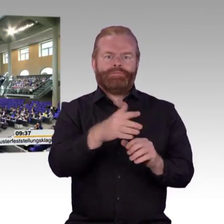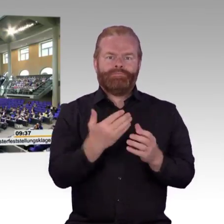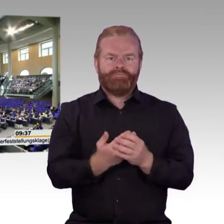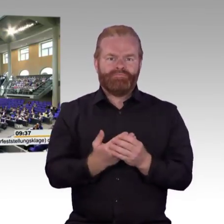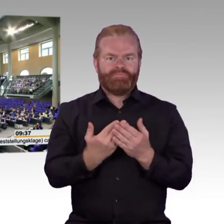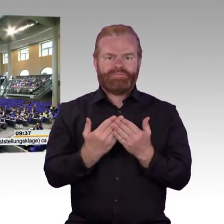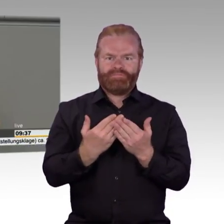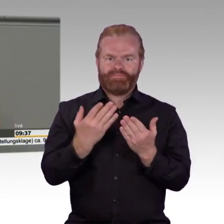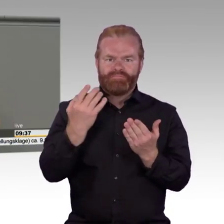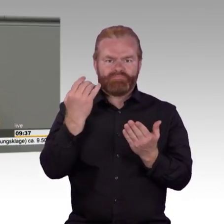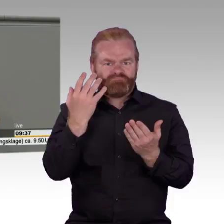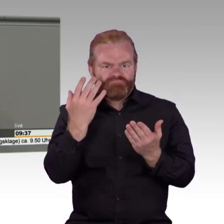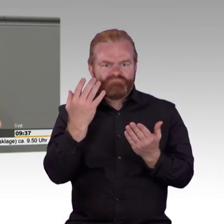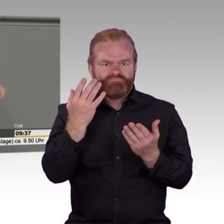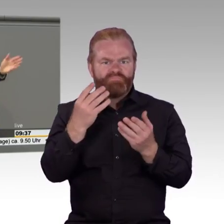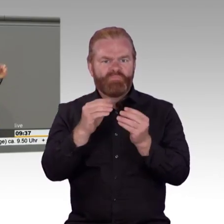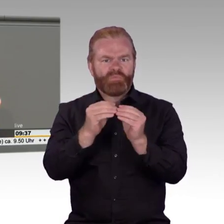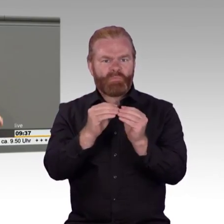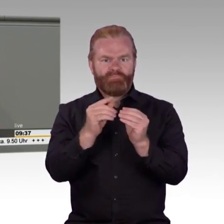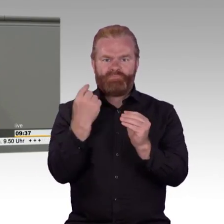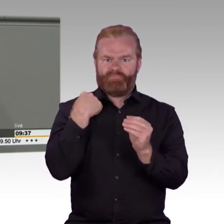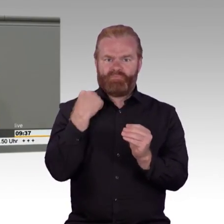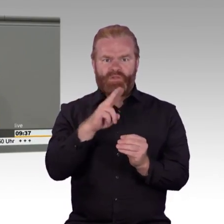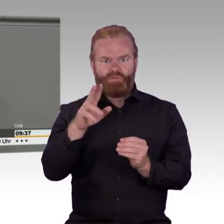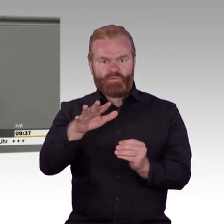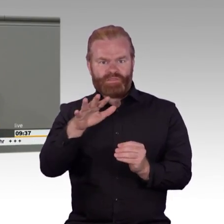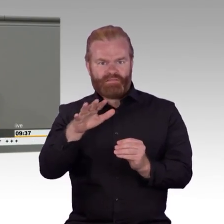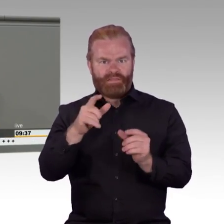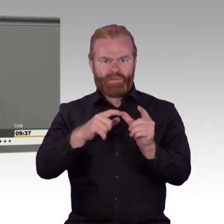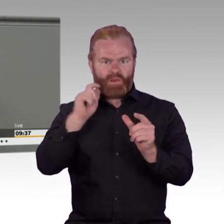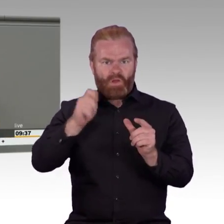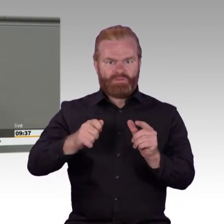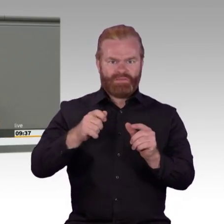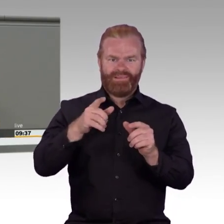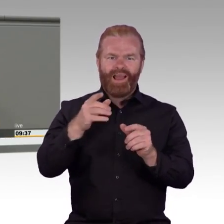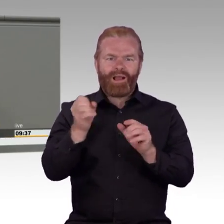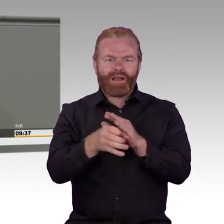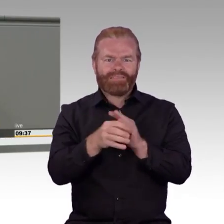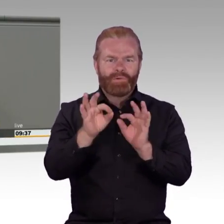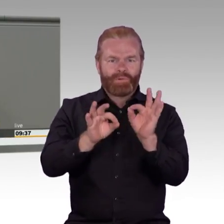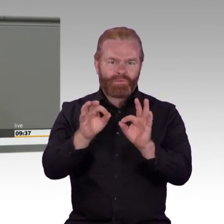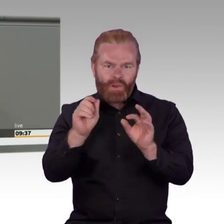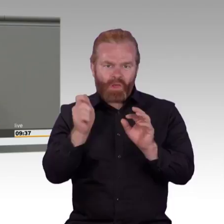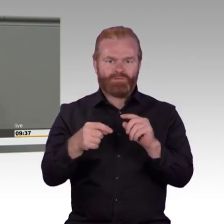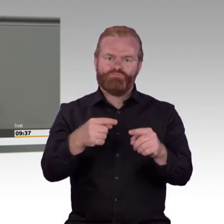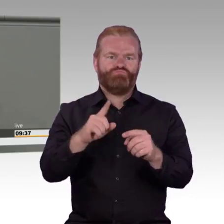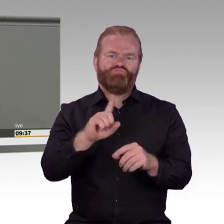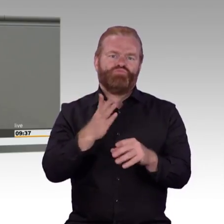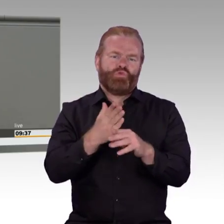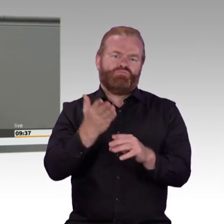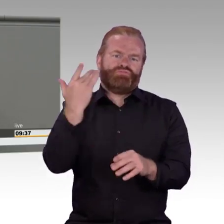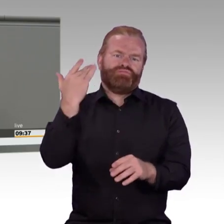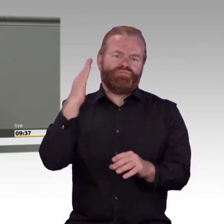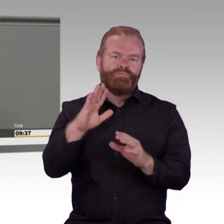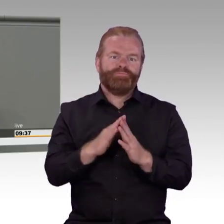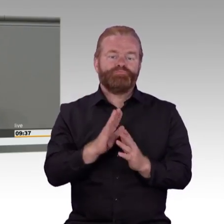Jetzt haben Sie einen Gesetzentwurf, aber die Kollegin vor mir hat es ja auch schon angesprochen, oder beide, die Sachverständigen